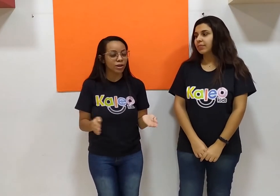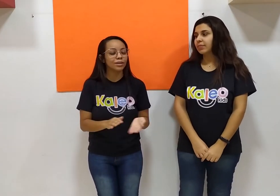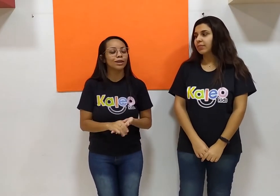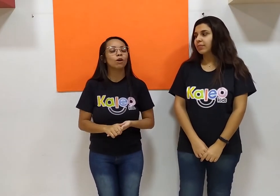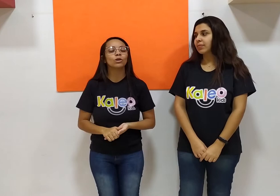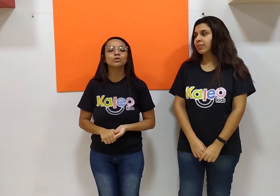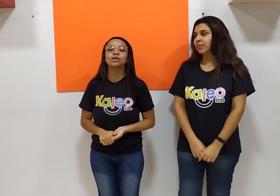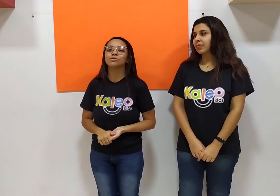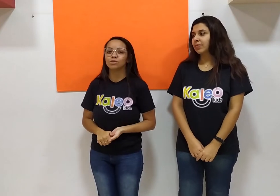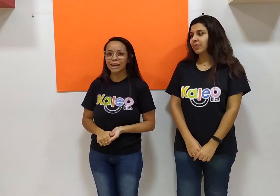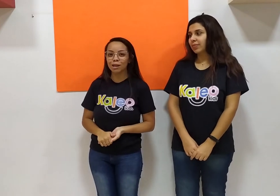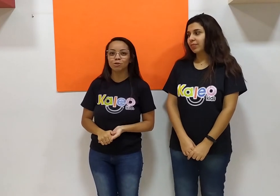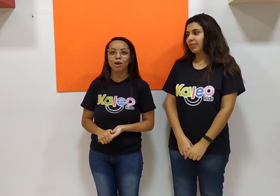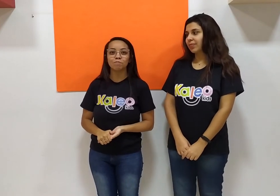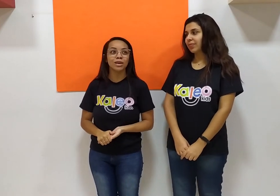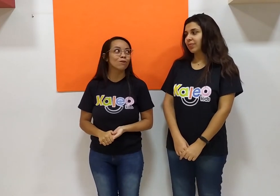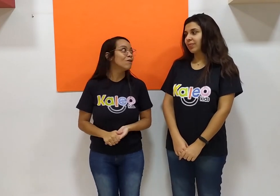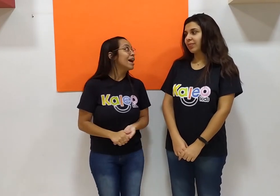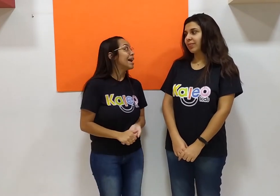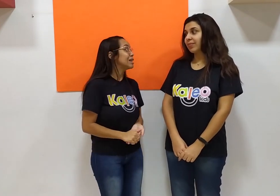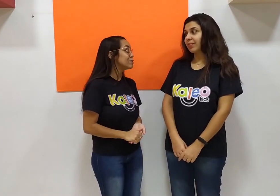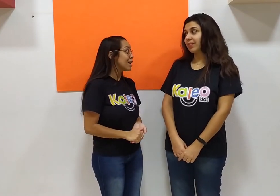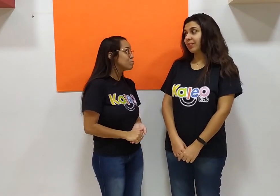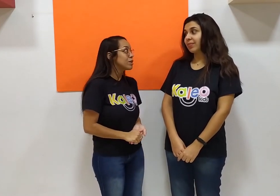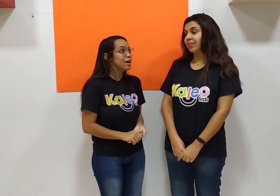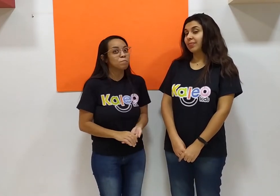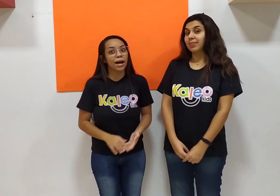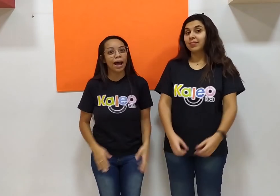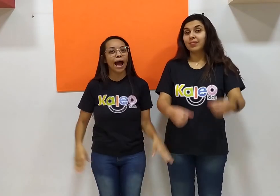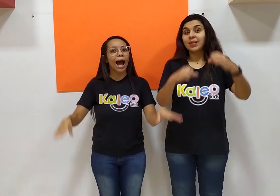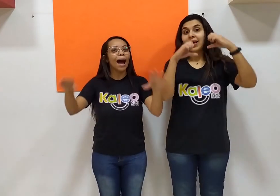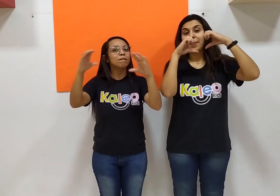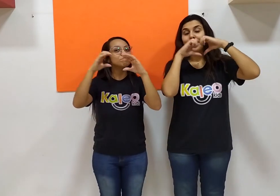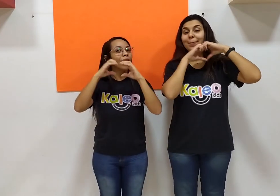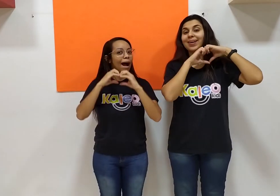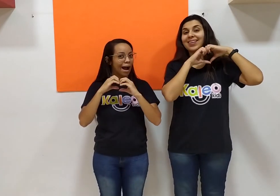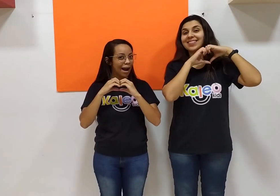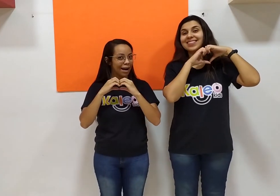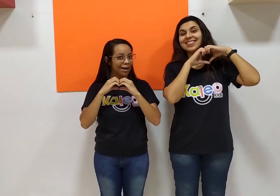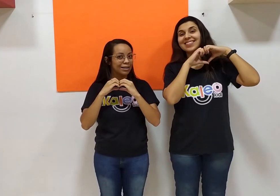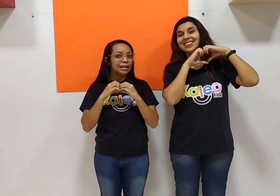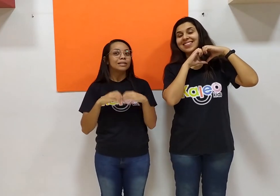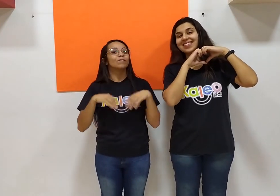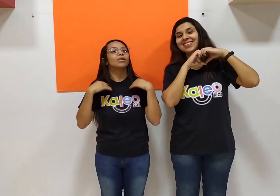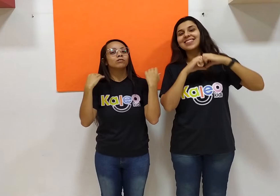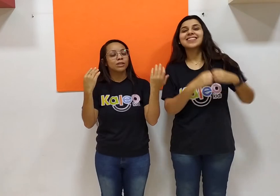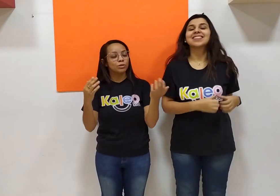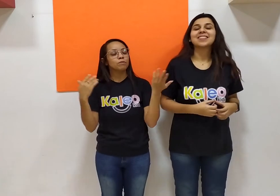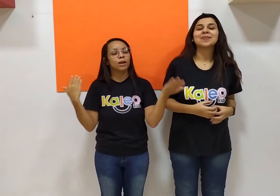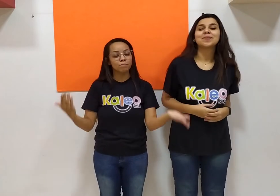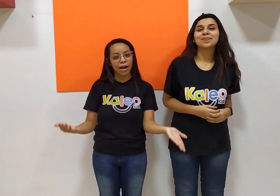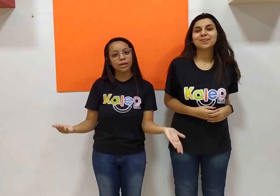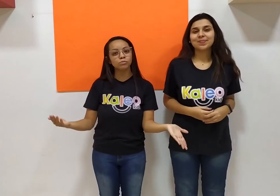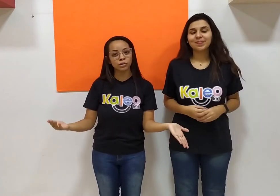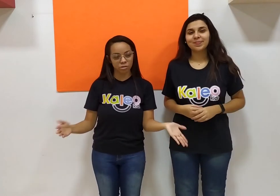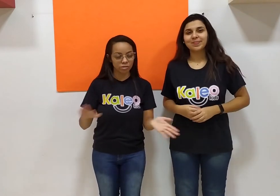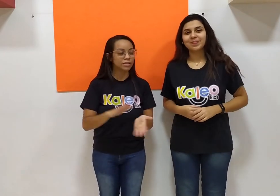Amanda que quando Jesus ele é nosso amigo, ele nos dá poder para amar. Então, ele nos dá poder para amar as pessoas,